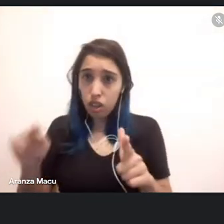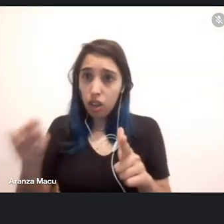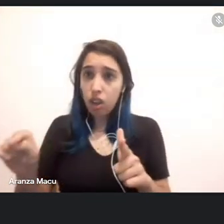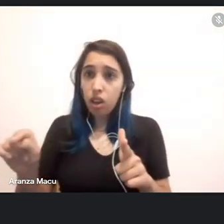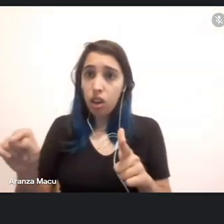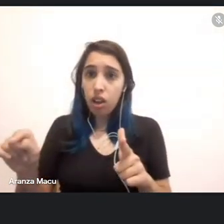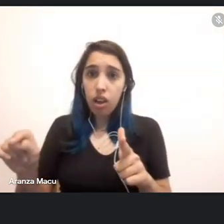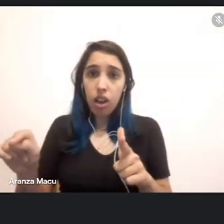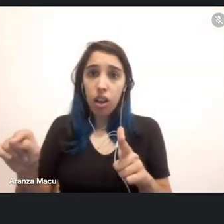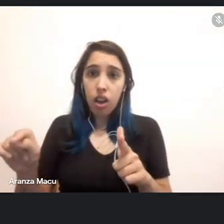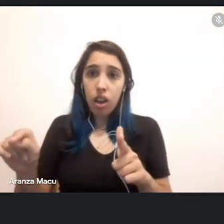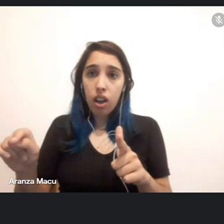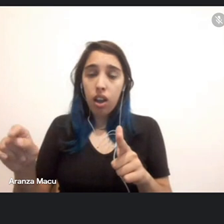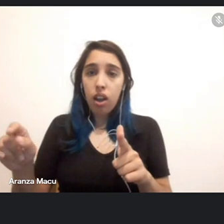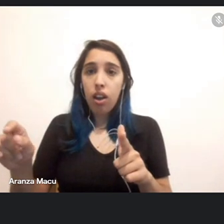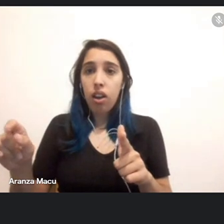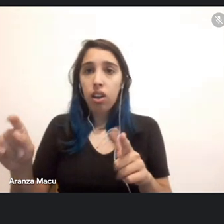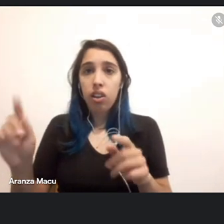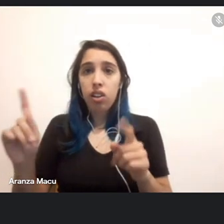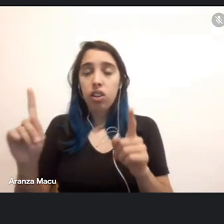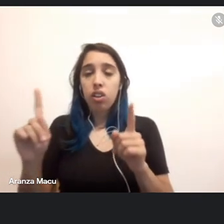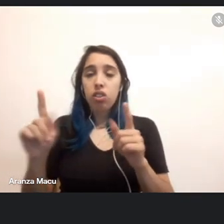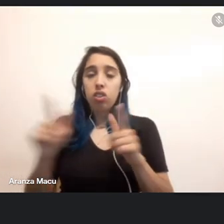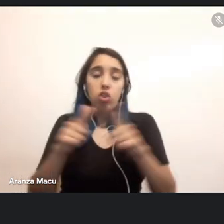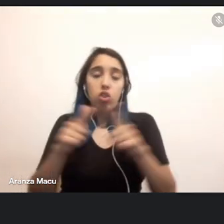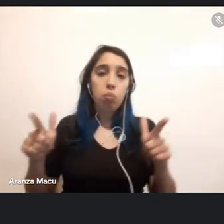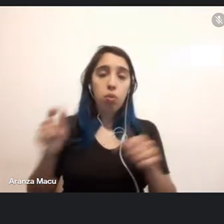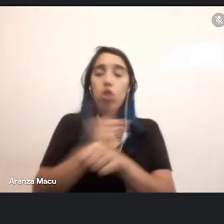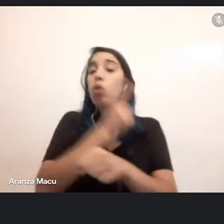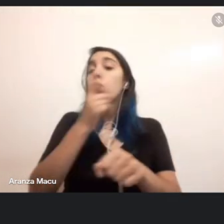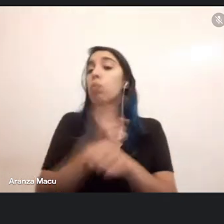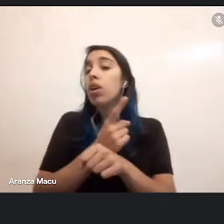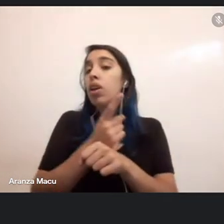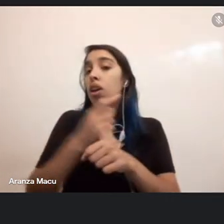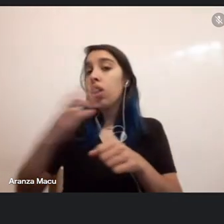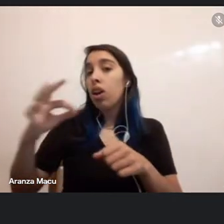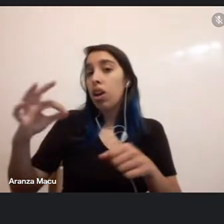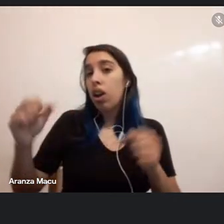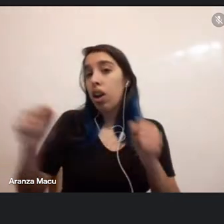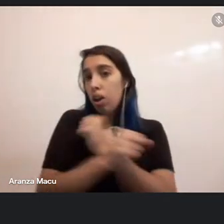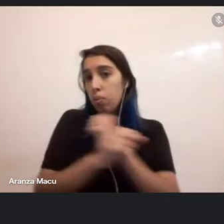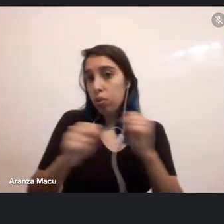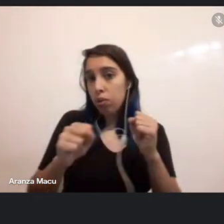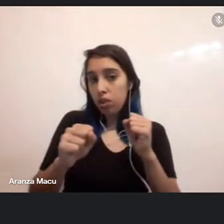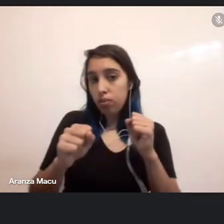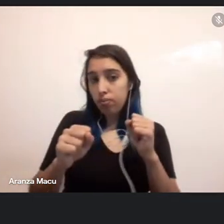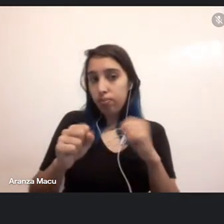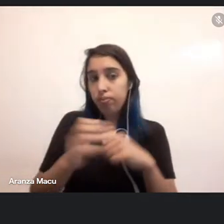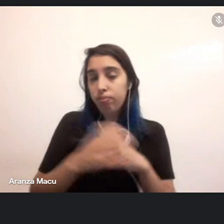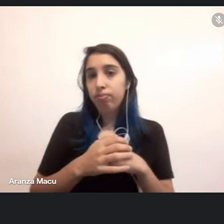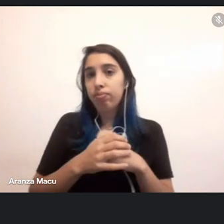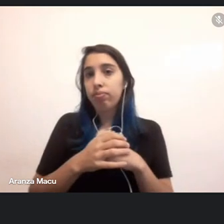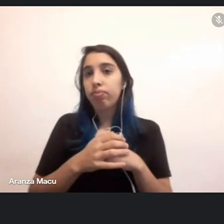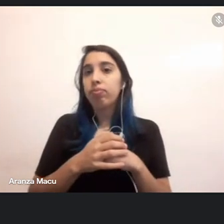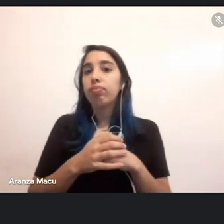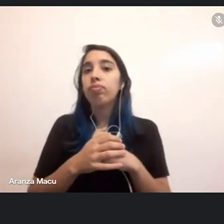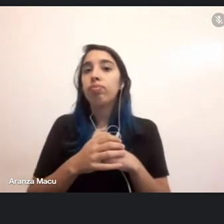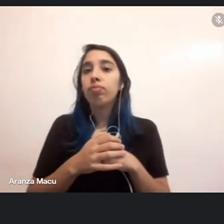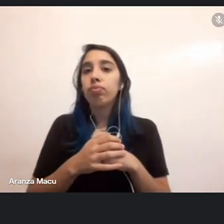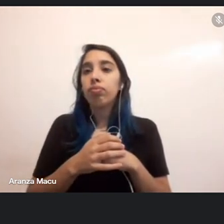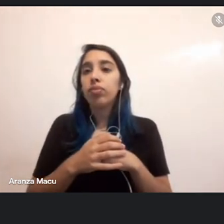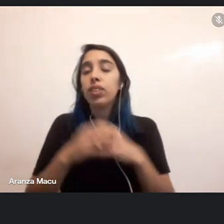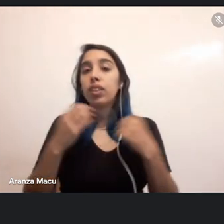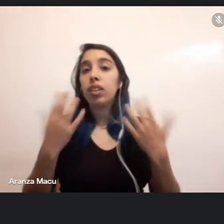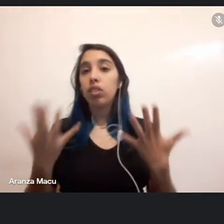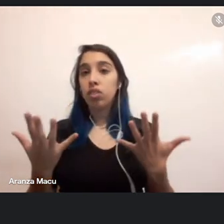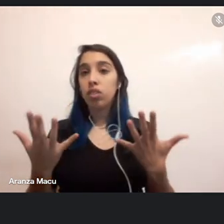la materia de aprobarla por promoción, ¿sí? Y por como regular. Entonces, pienso que